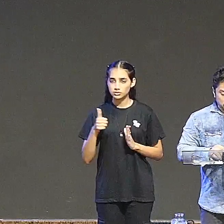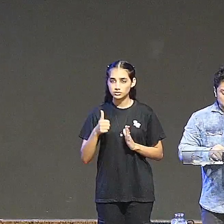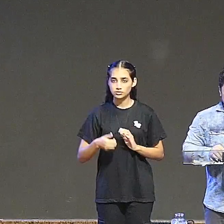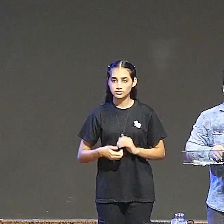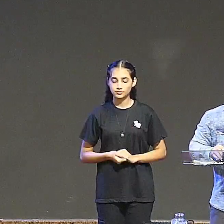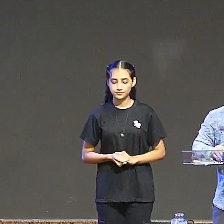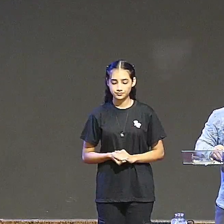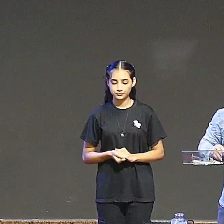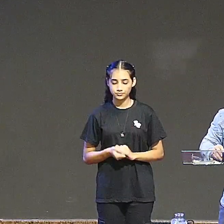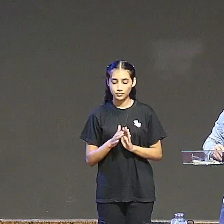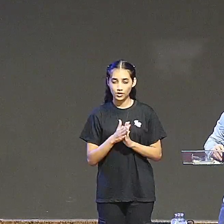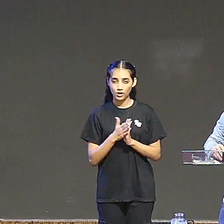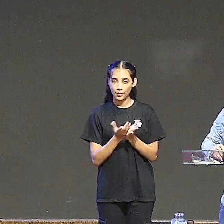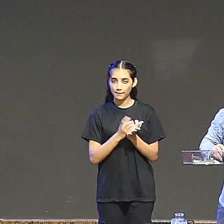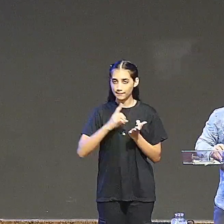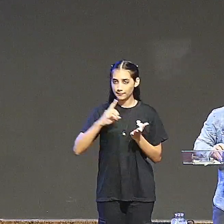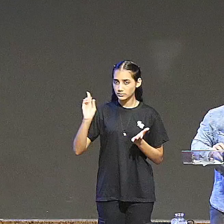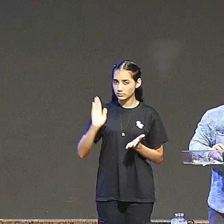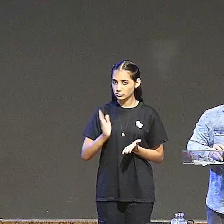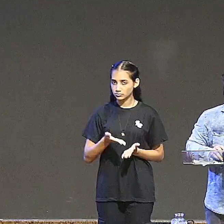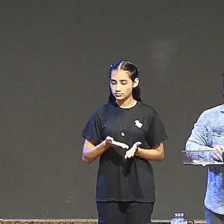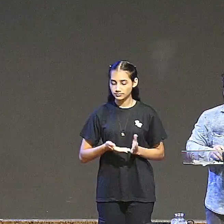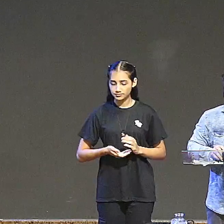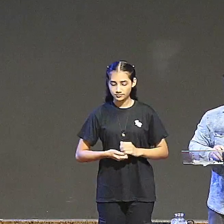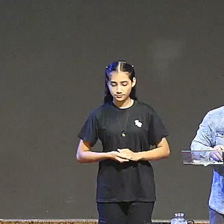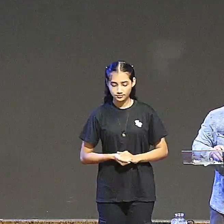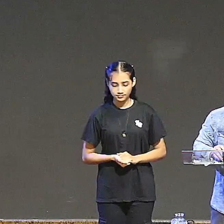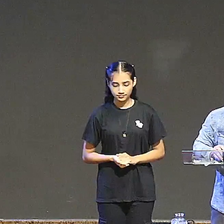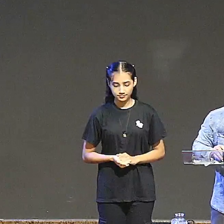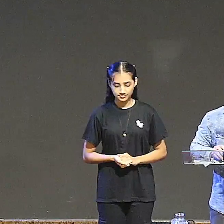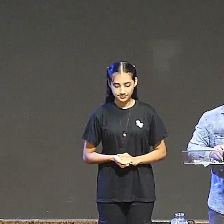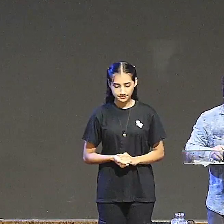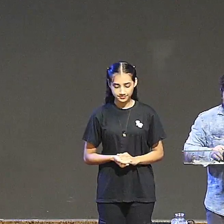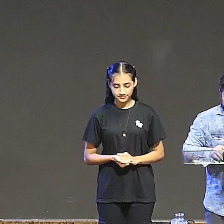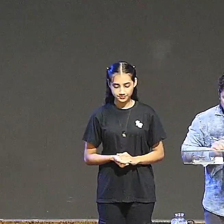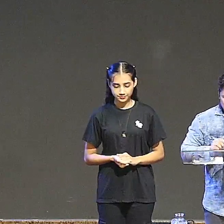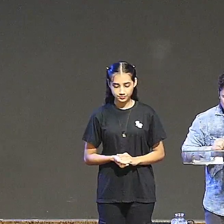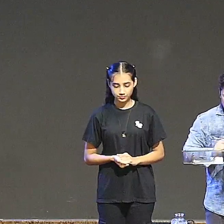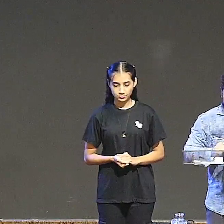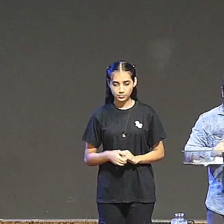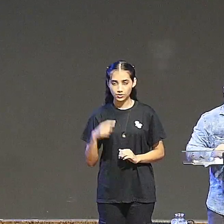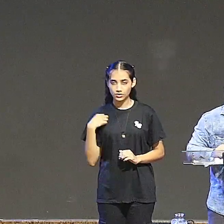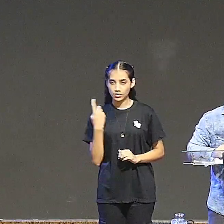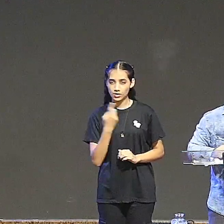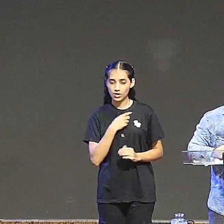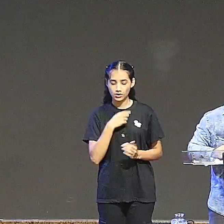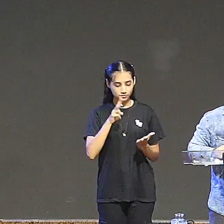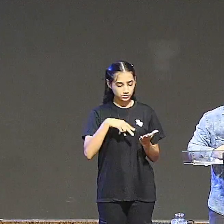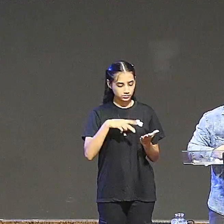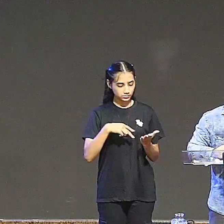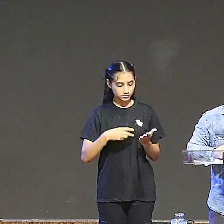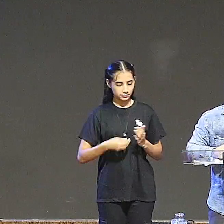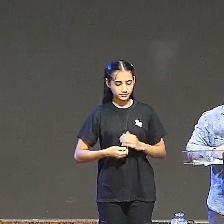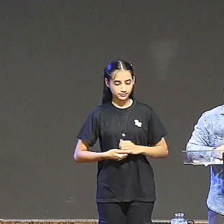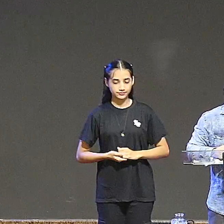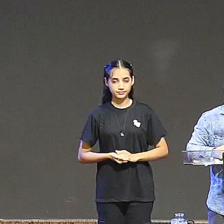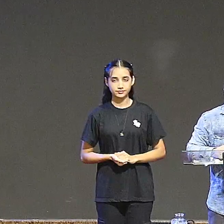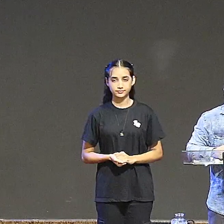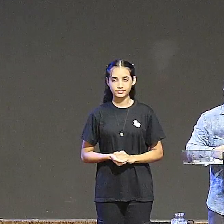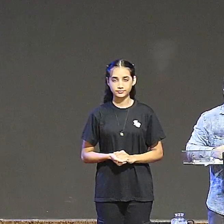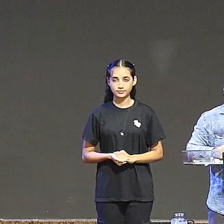abriram em primeiro João Capítulo 3 a partir do verso primeiro Lemos assim